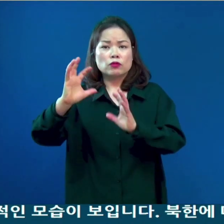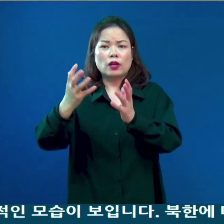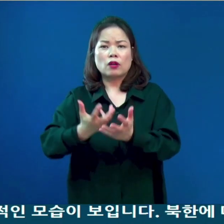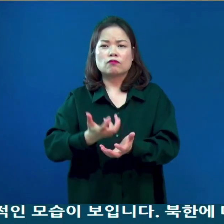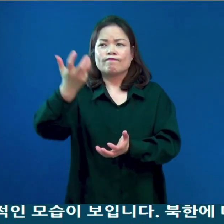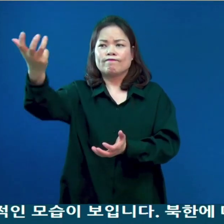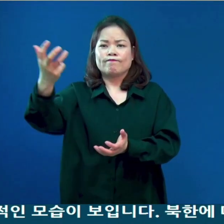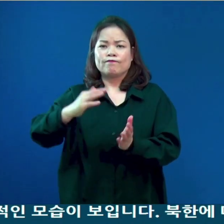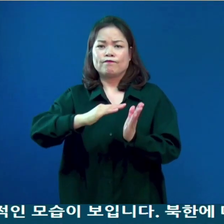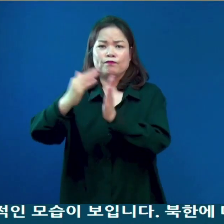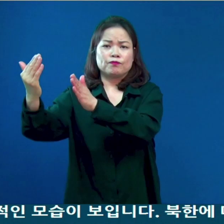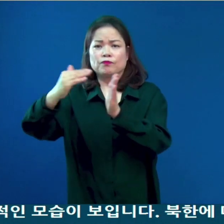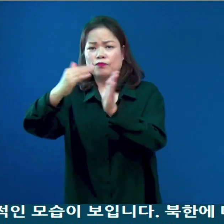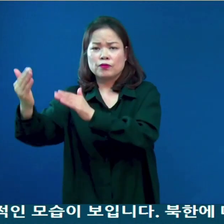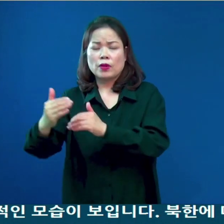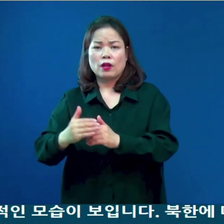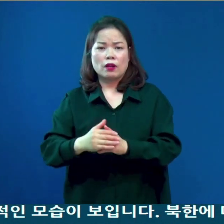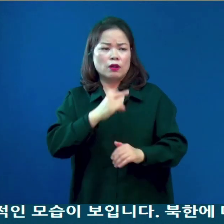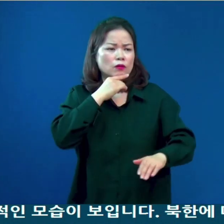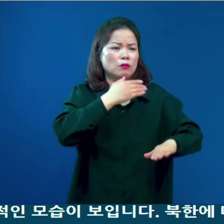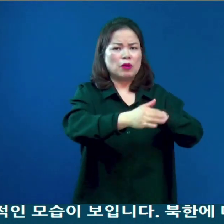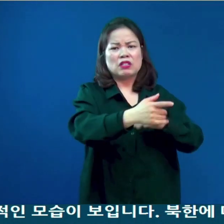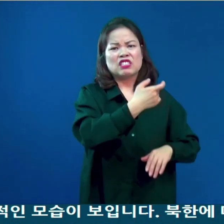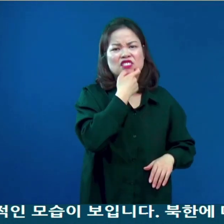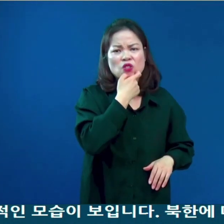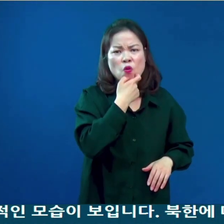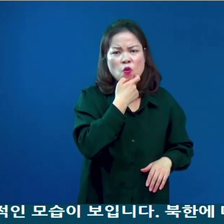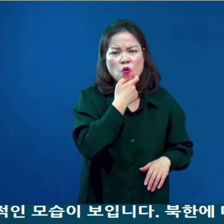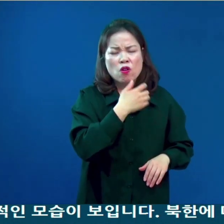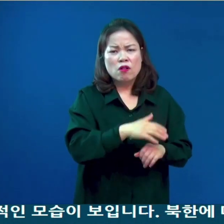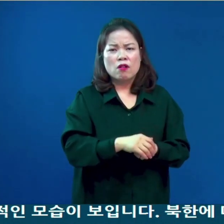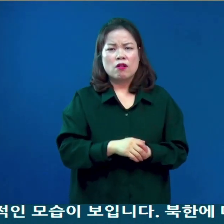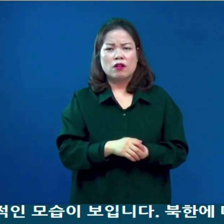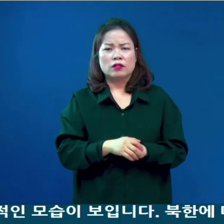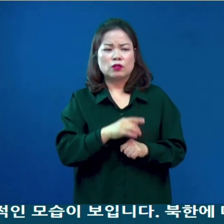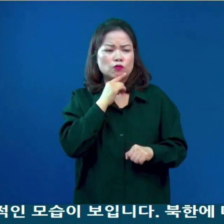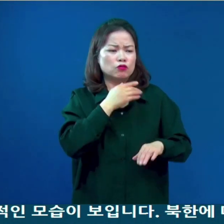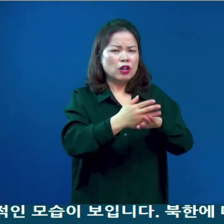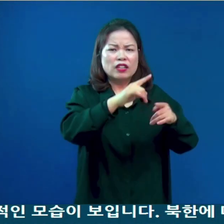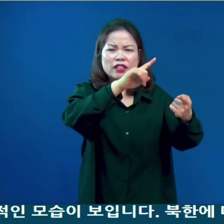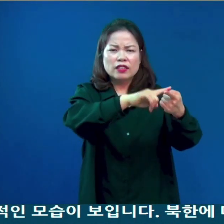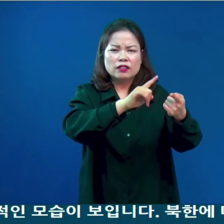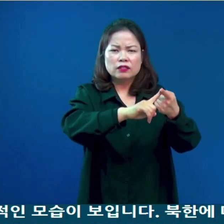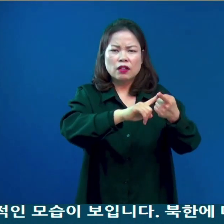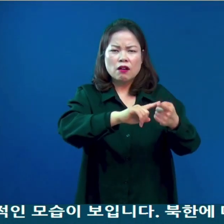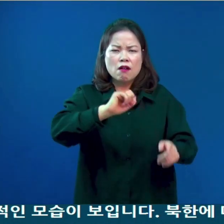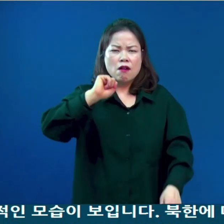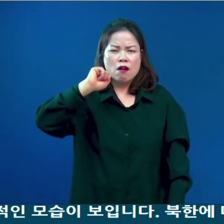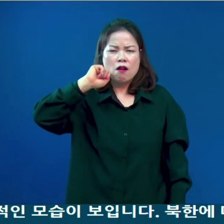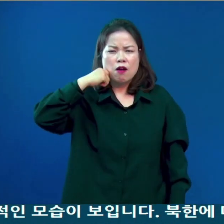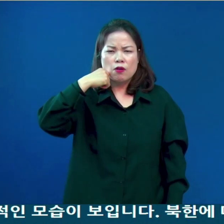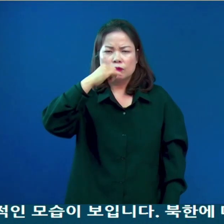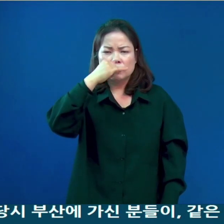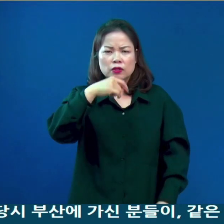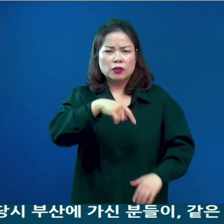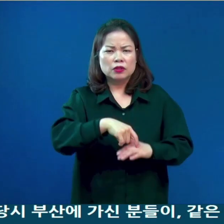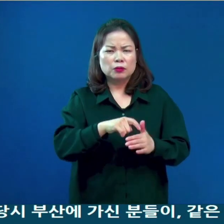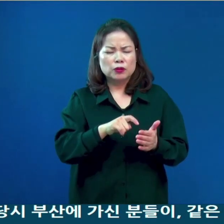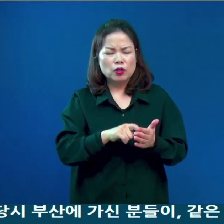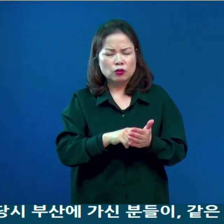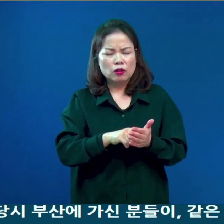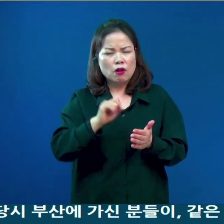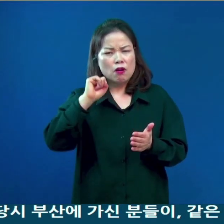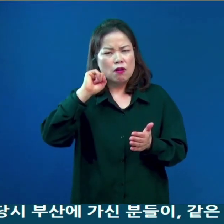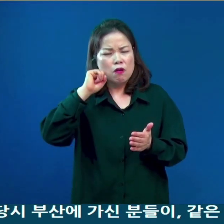그만큼 이 공산당이 싫은 거예요. 그래서 가장 이 북한에 대해서 어려움을 갖고 있습니다. 마음적으로,